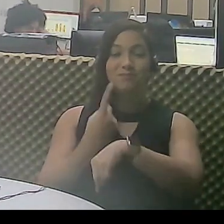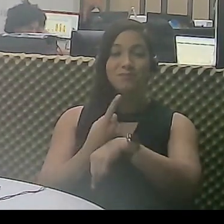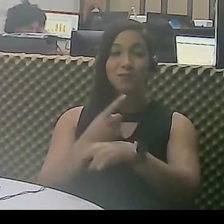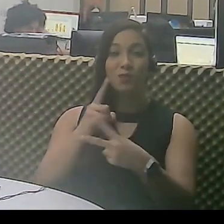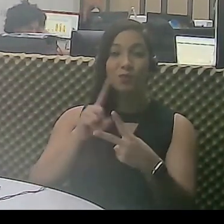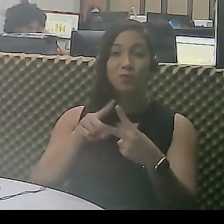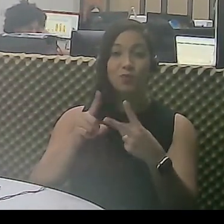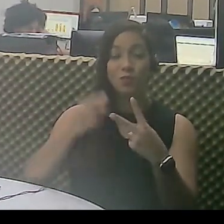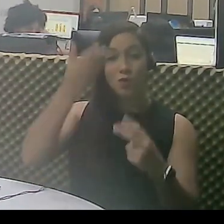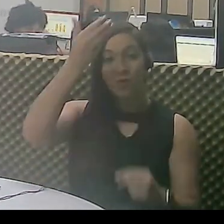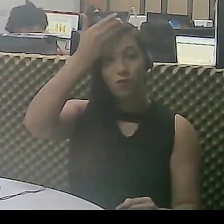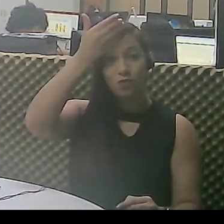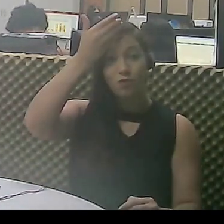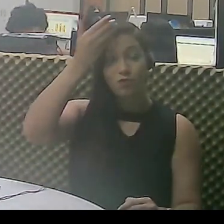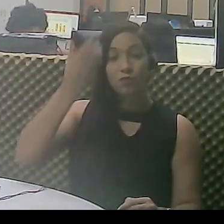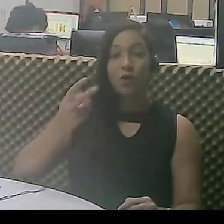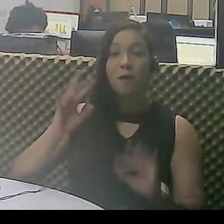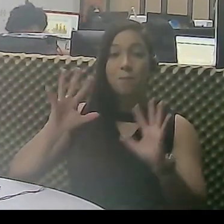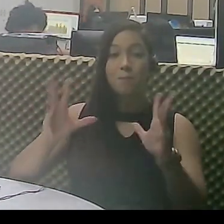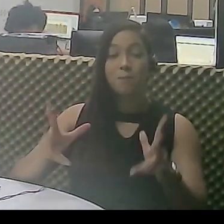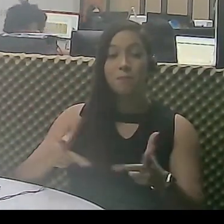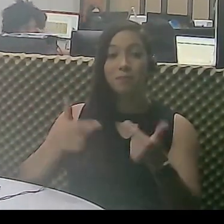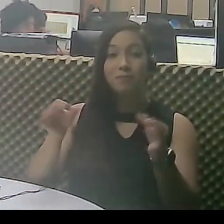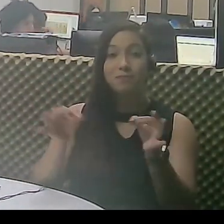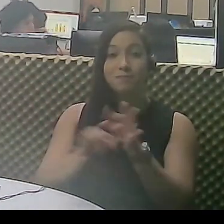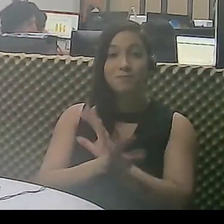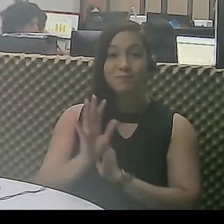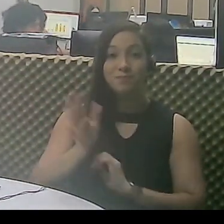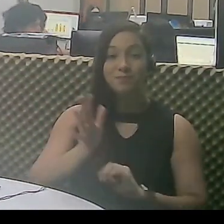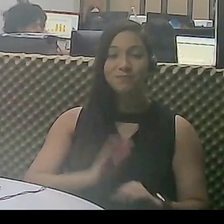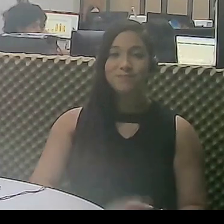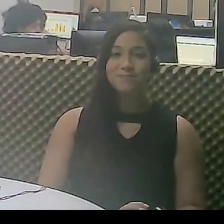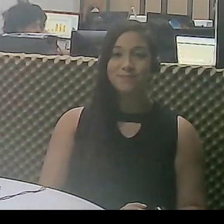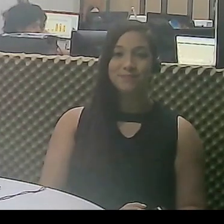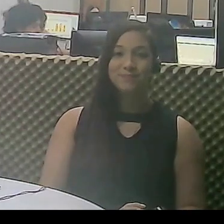duas enfermarias e outras melhorias concluídas.